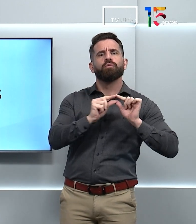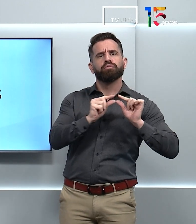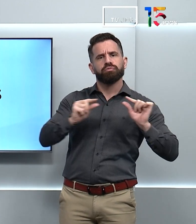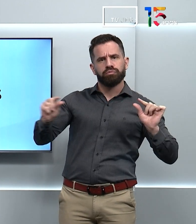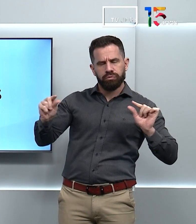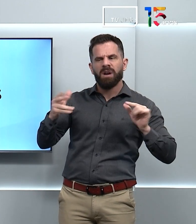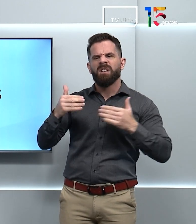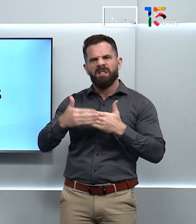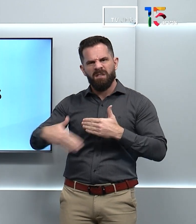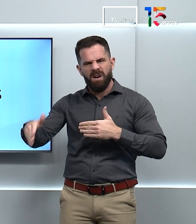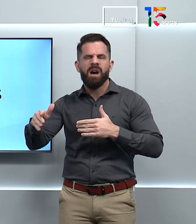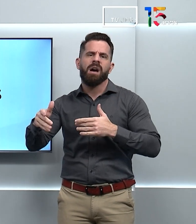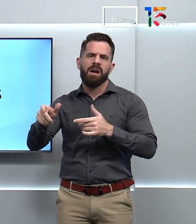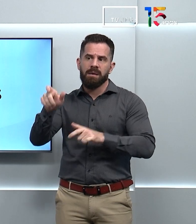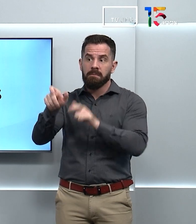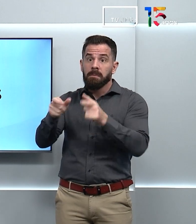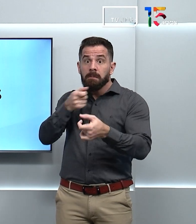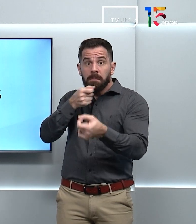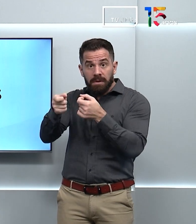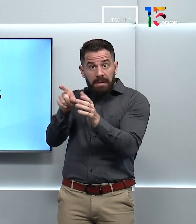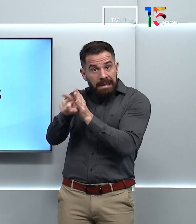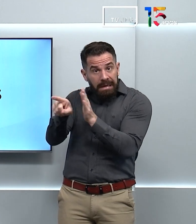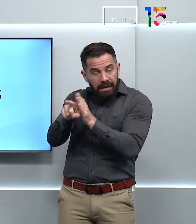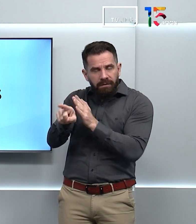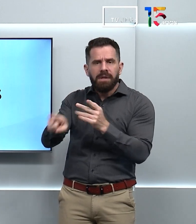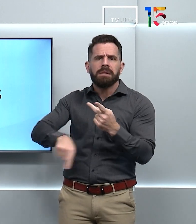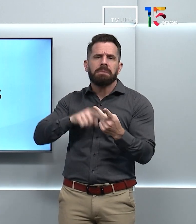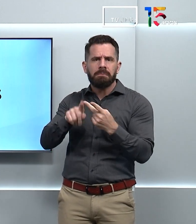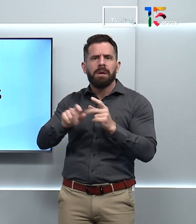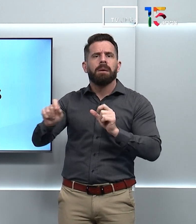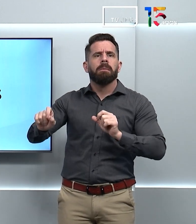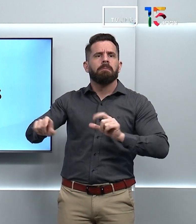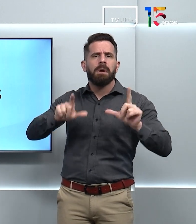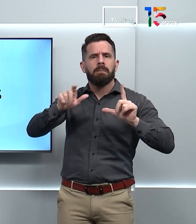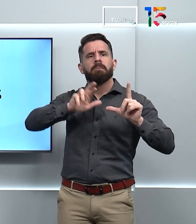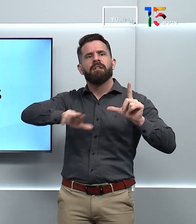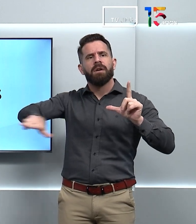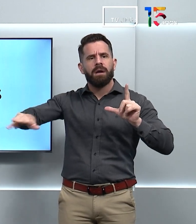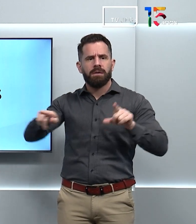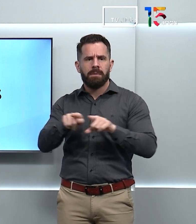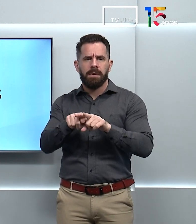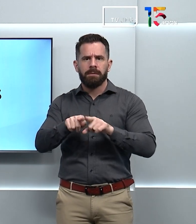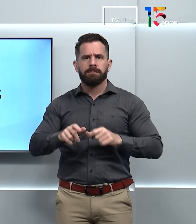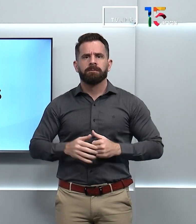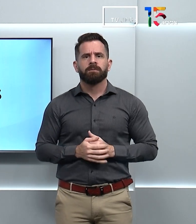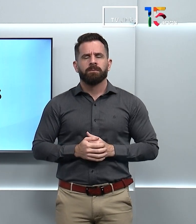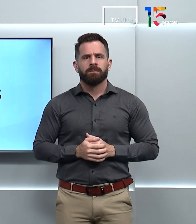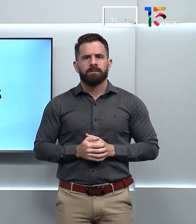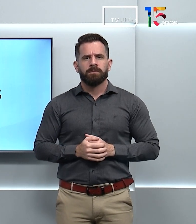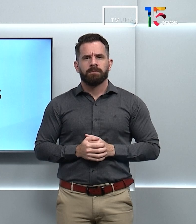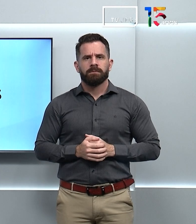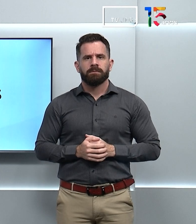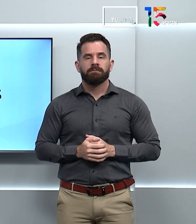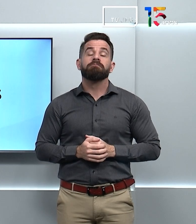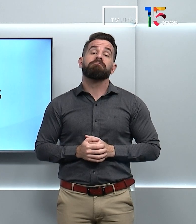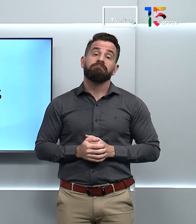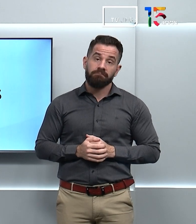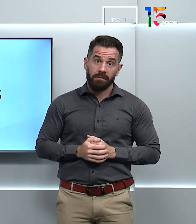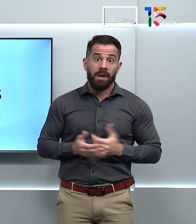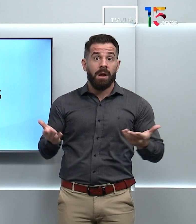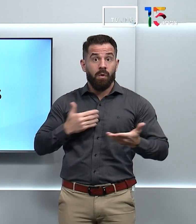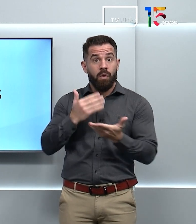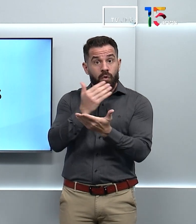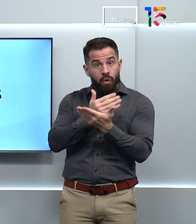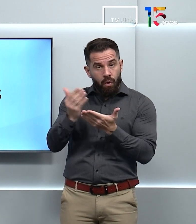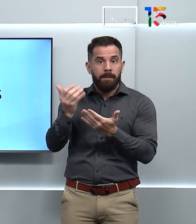serão inseridas a nossa entrevistada e também os nossos conteúdos de vídeo. Bom, mas a gente começa, como sempre,